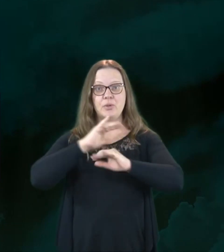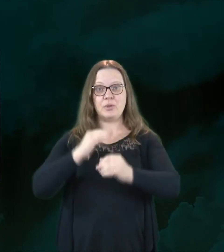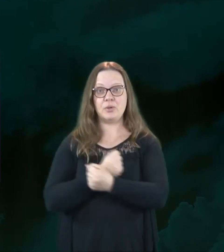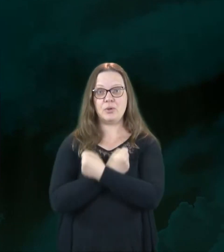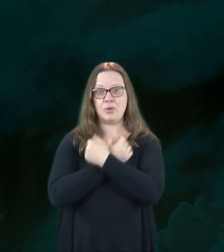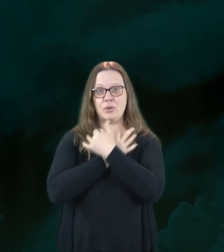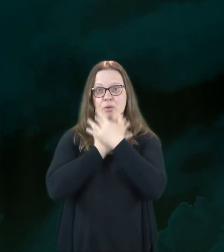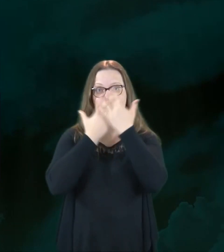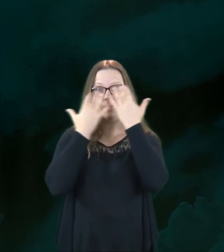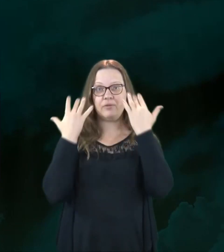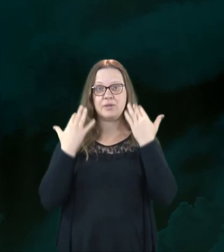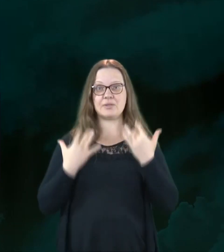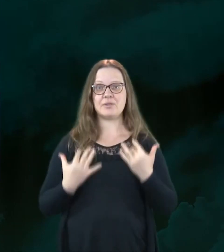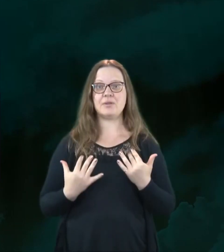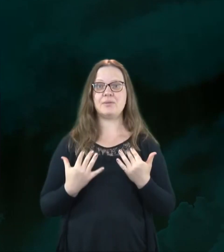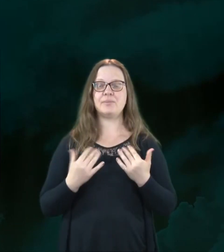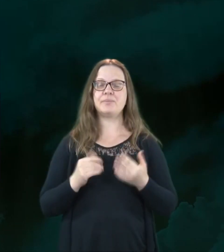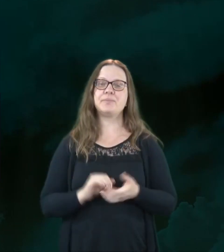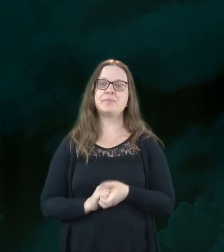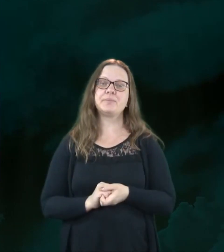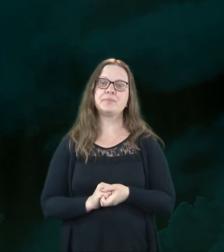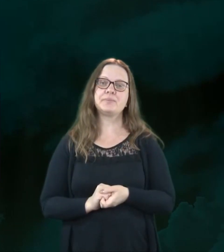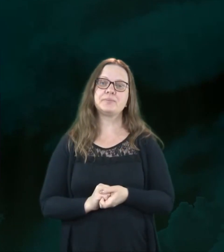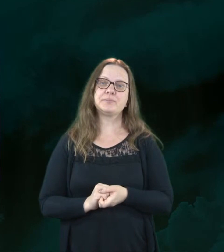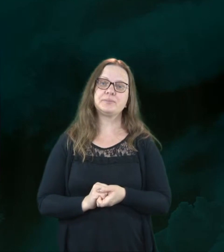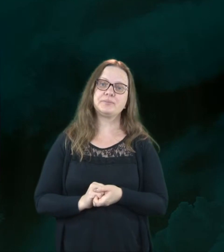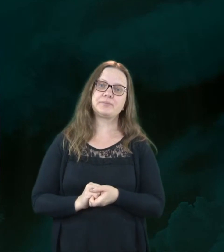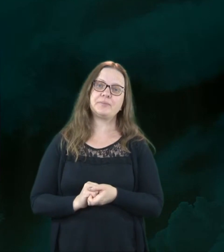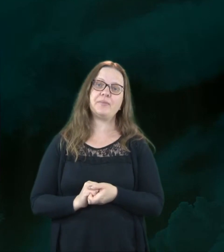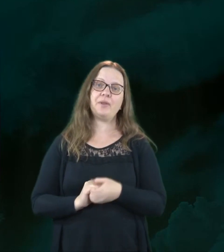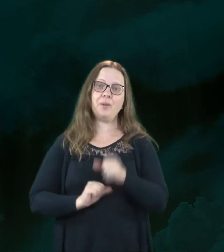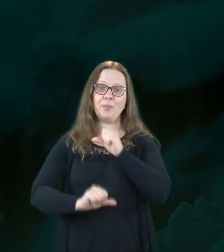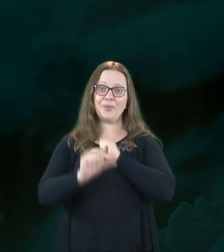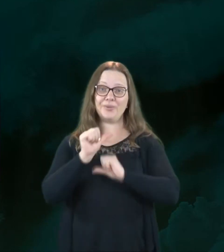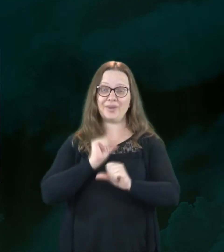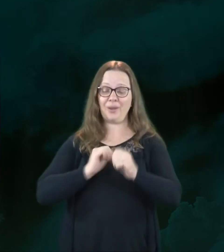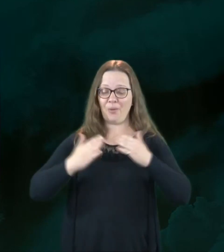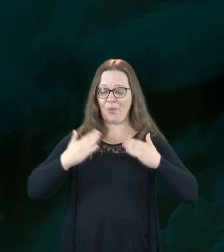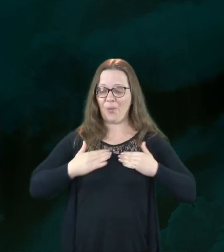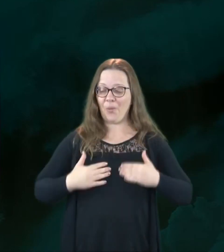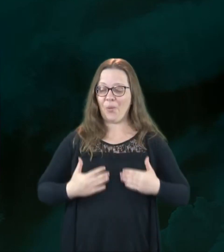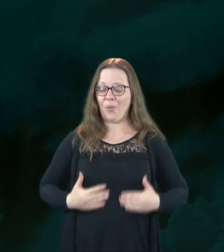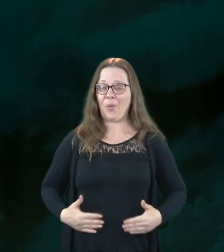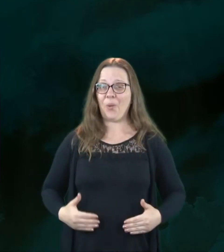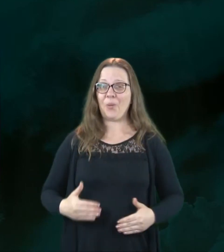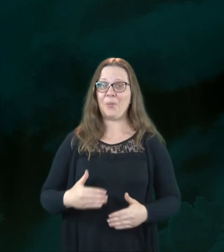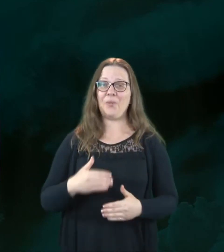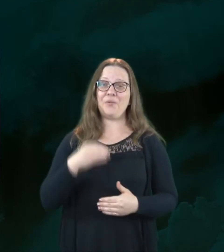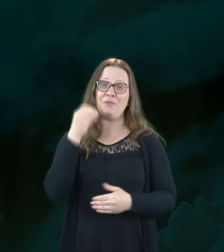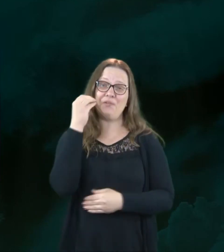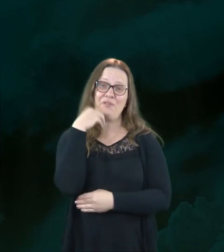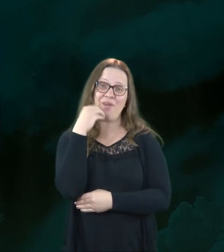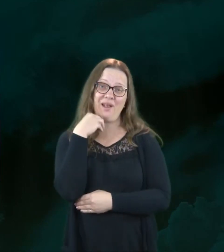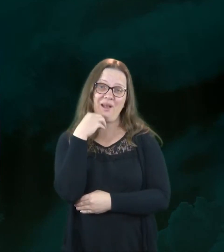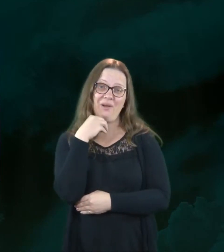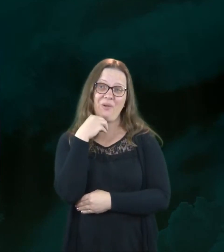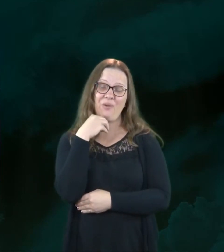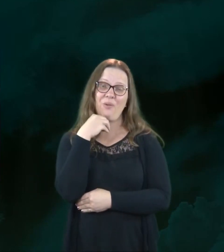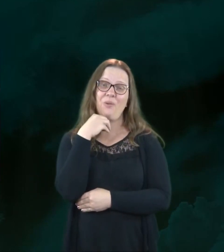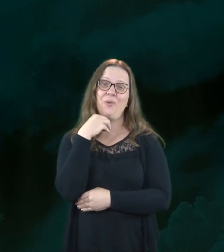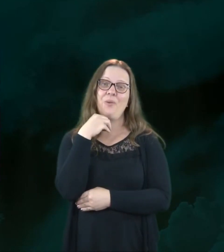isto é, Deus vai trocar esse corpo físico, mortal, corruptível, por um